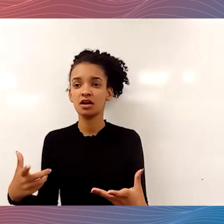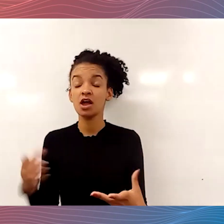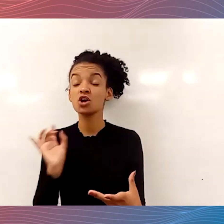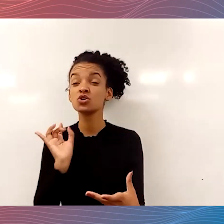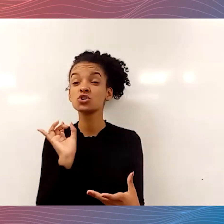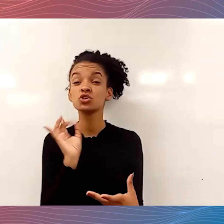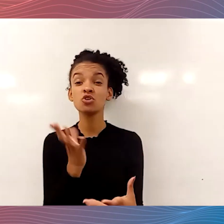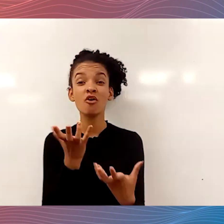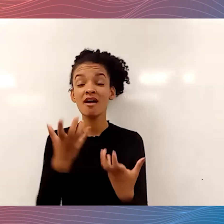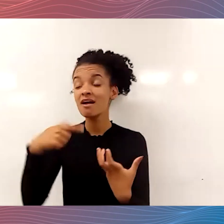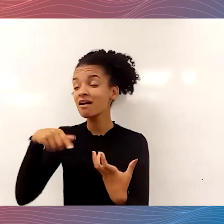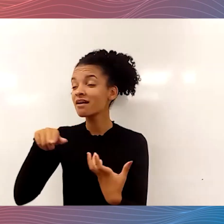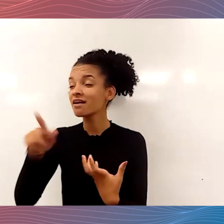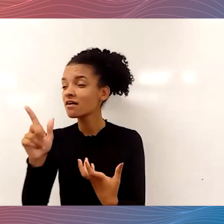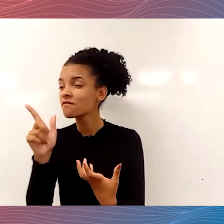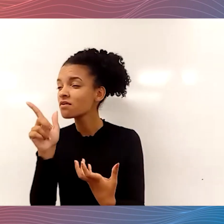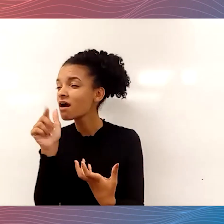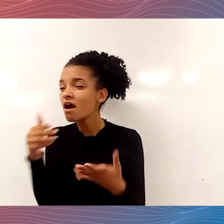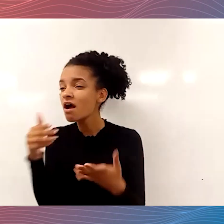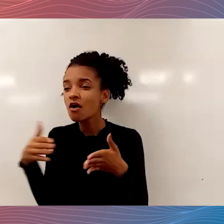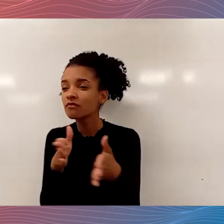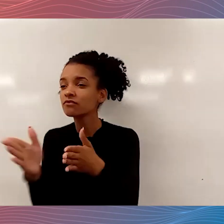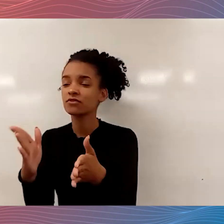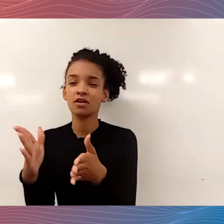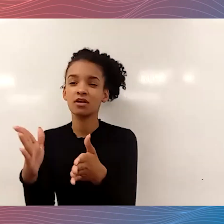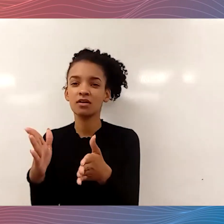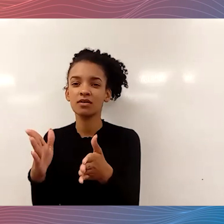só enxergava o amor às pessoas.